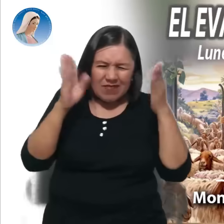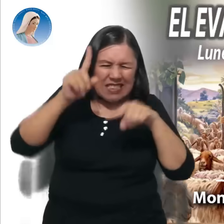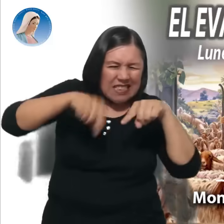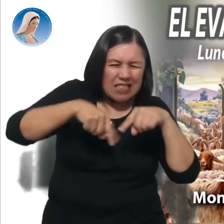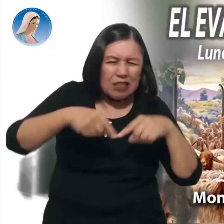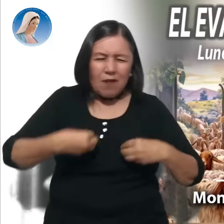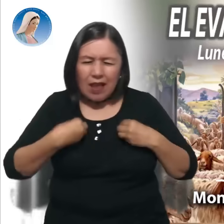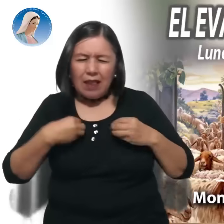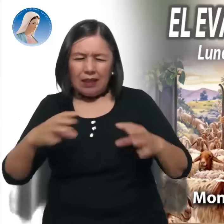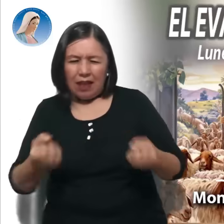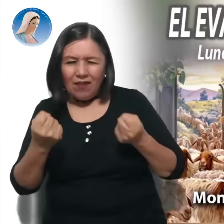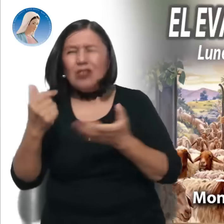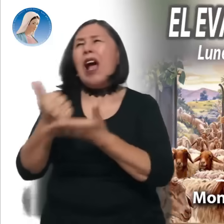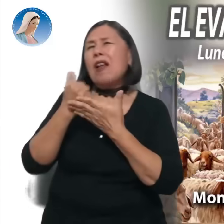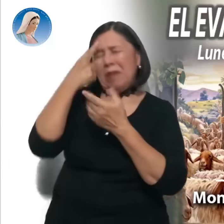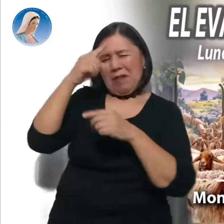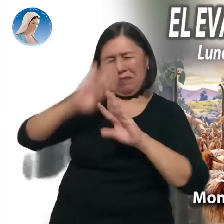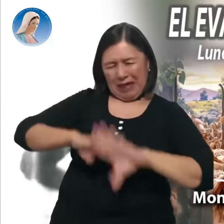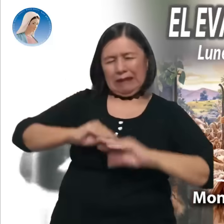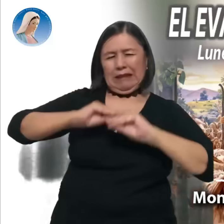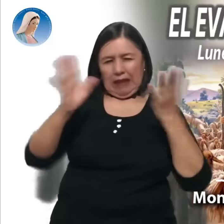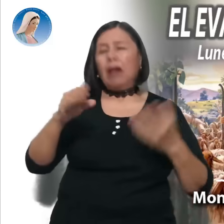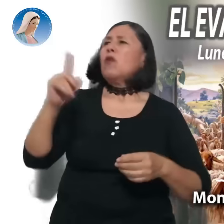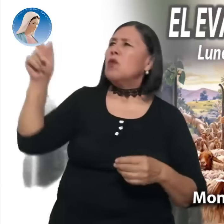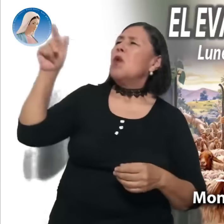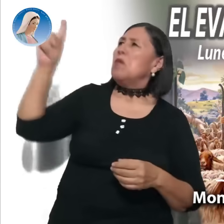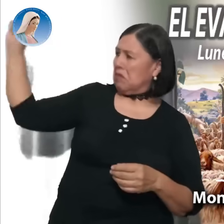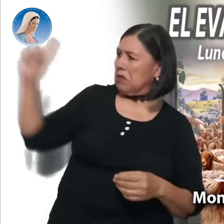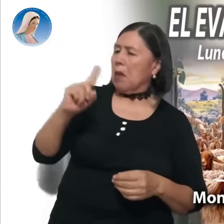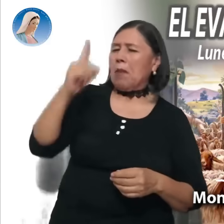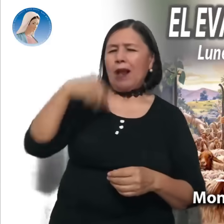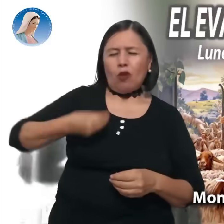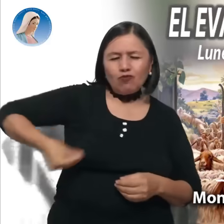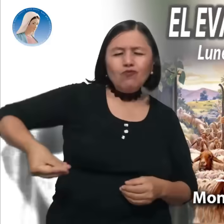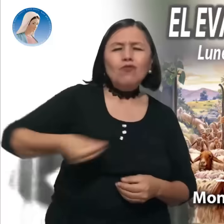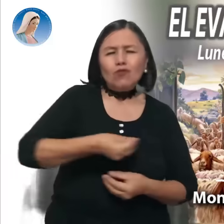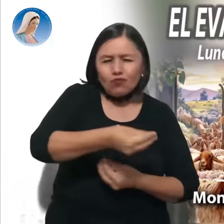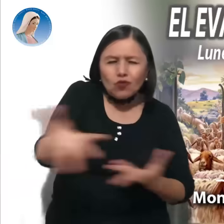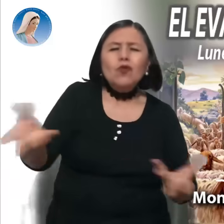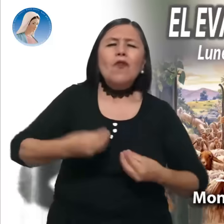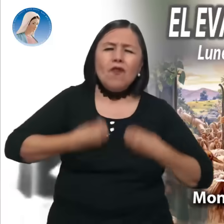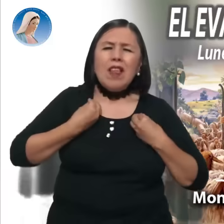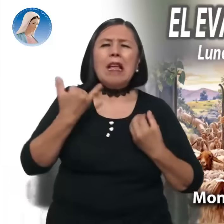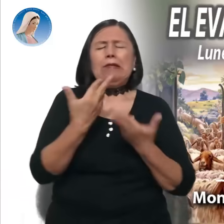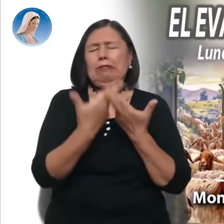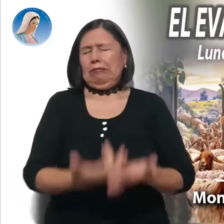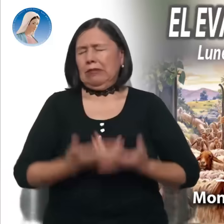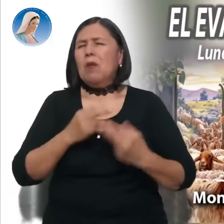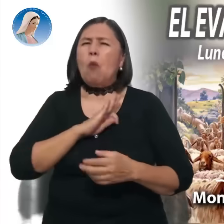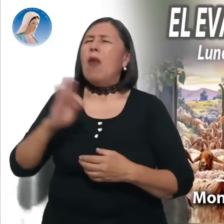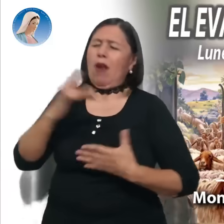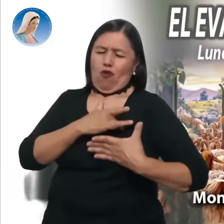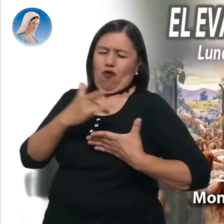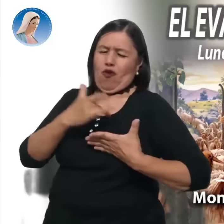vida. Señor Jesús, que has venido para que tengamos vida y vida en abundancia, llena